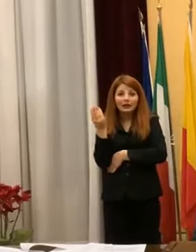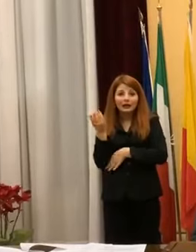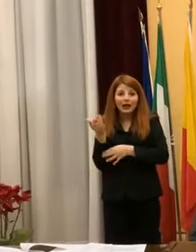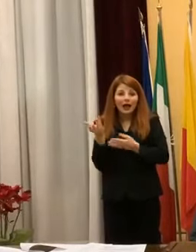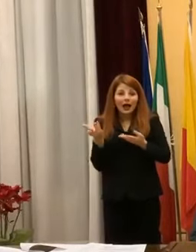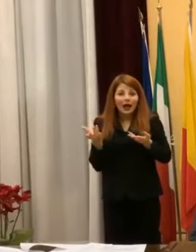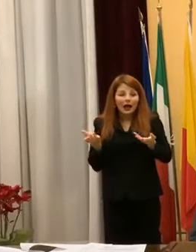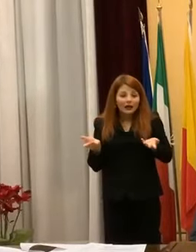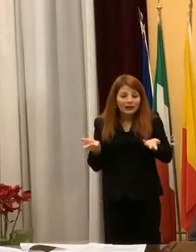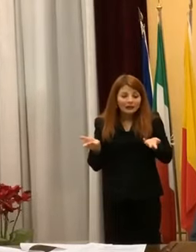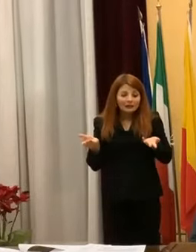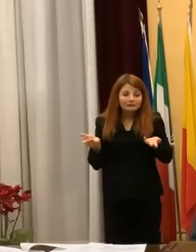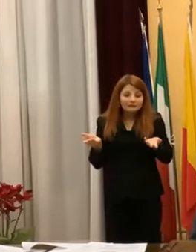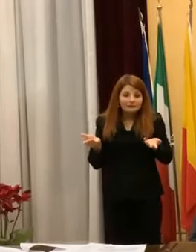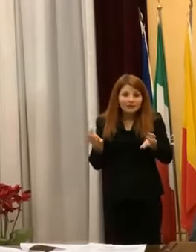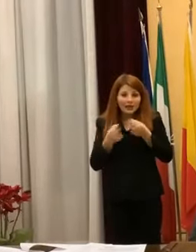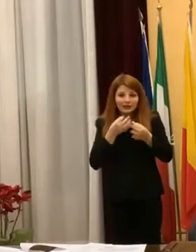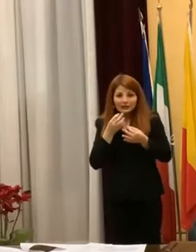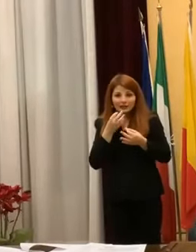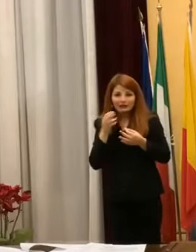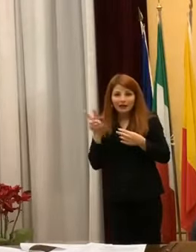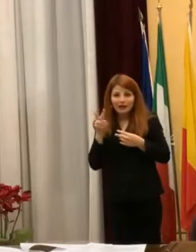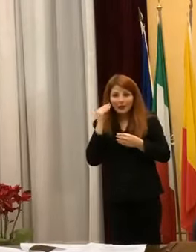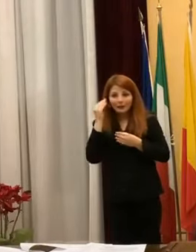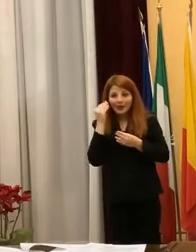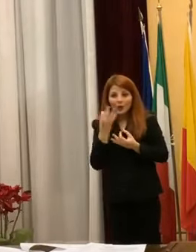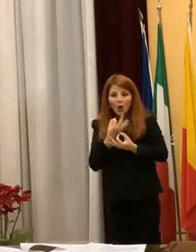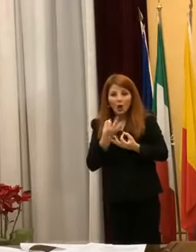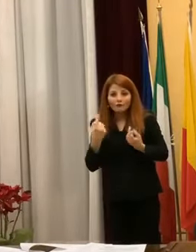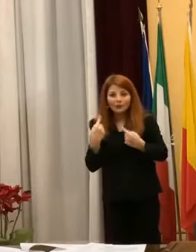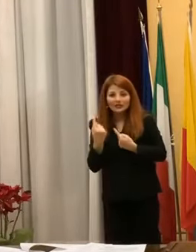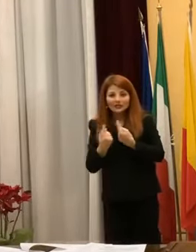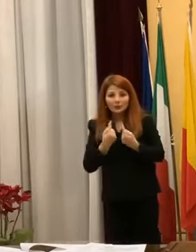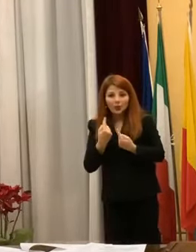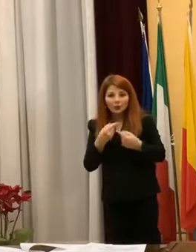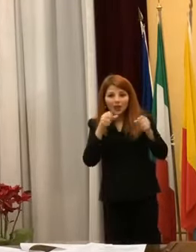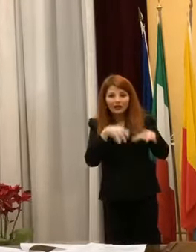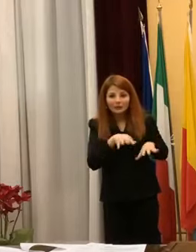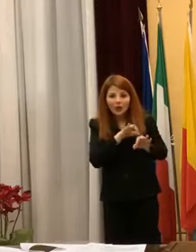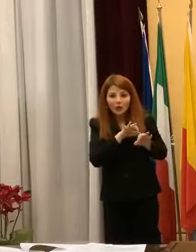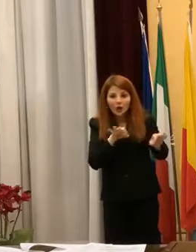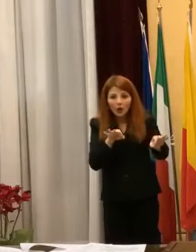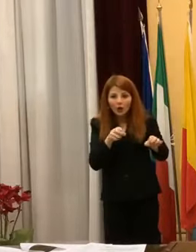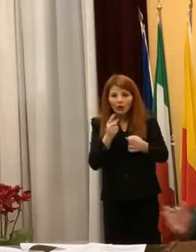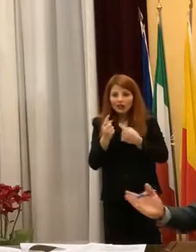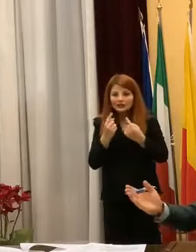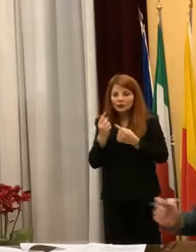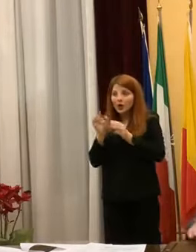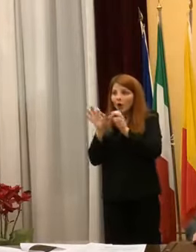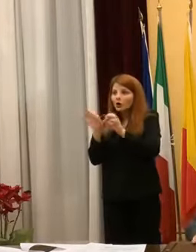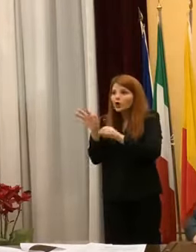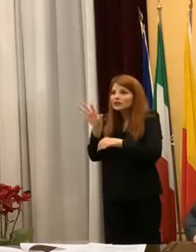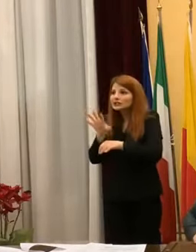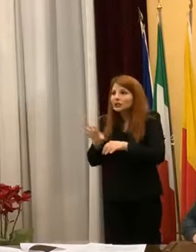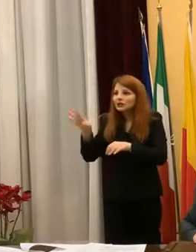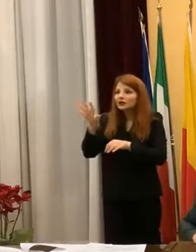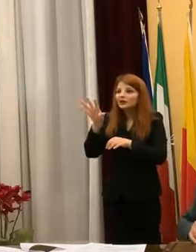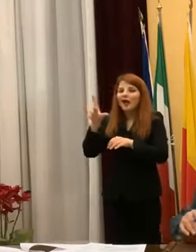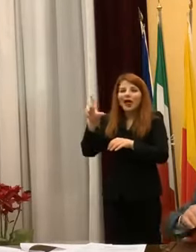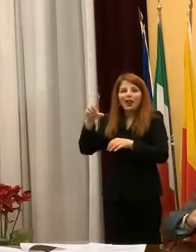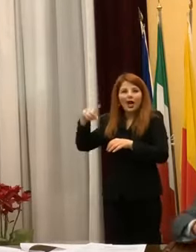che rischiamo di bruciarci. Nel frattempo Paoletto ha cominciato a parlare, è arrivato a quel punto, bisogna trarre